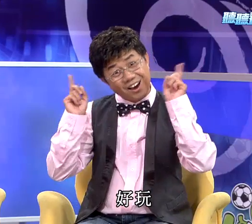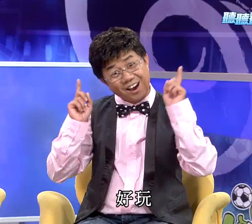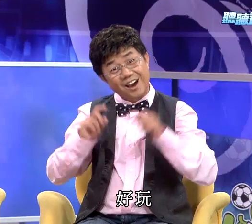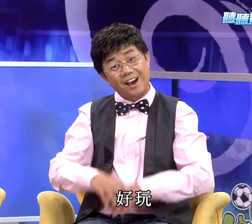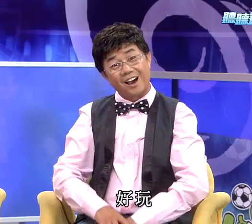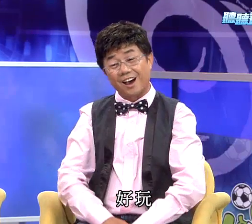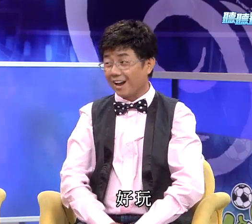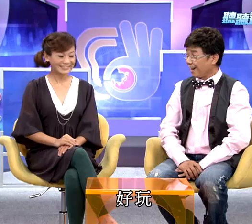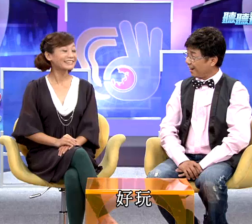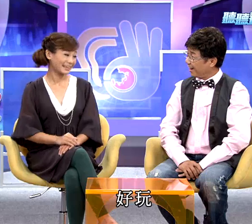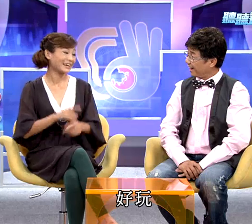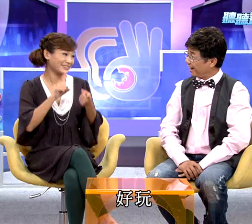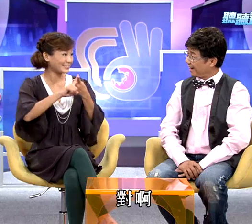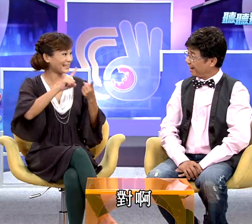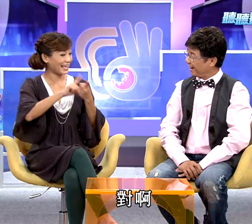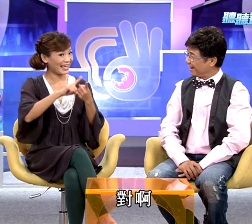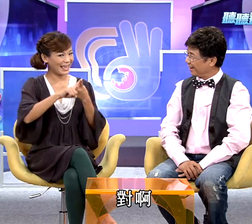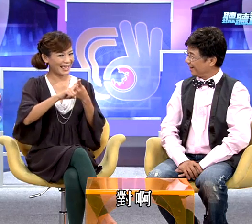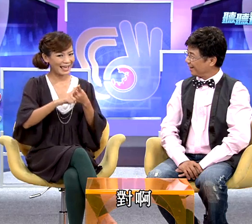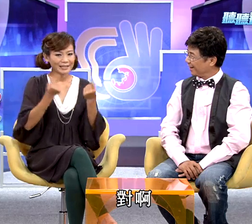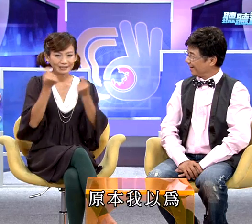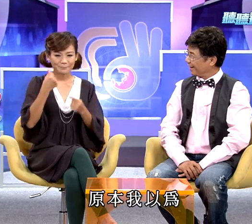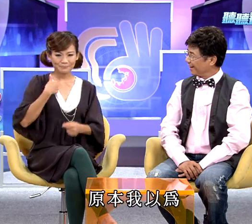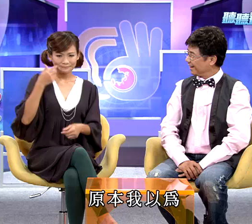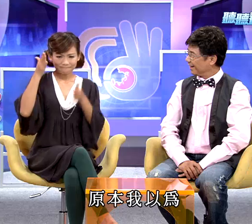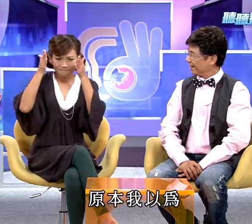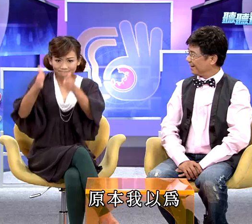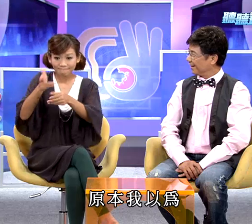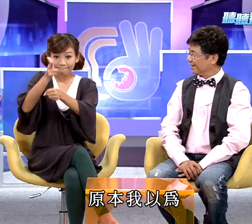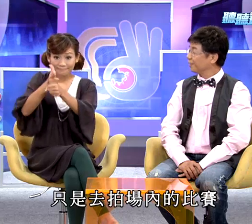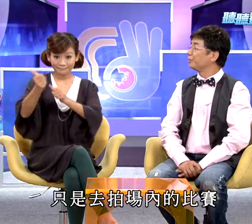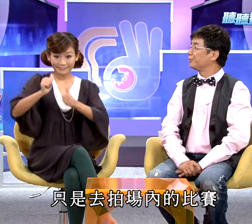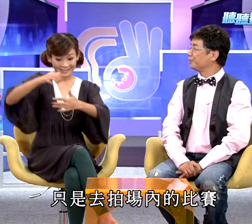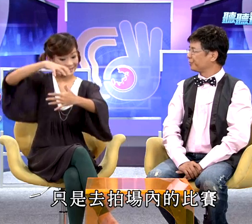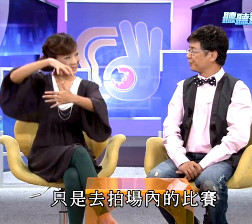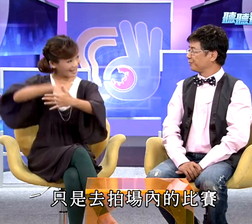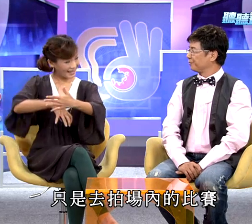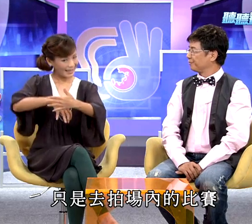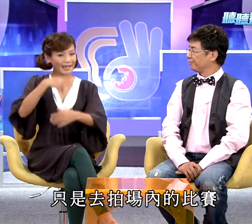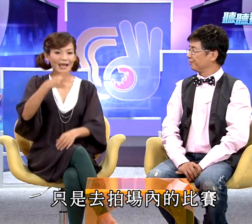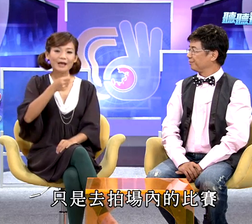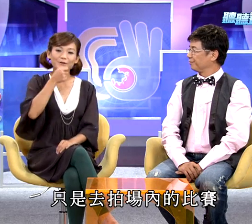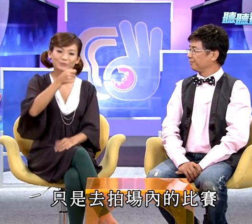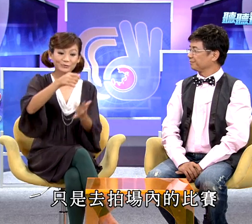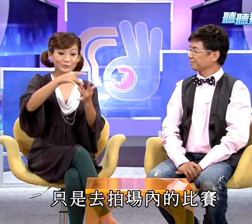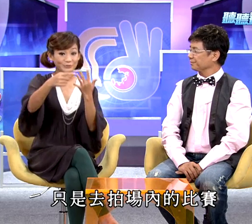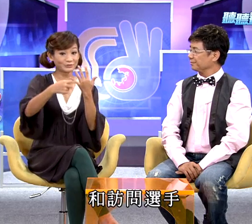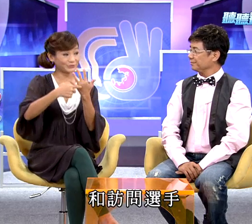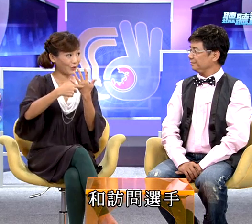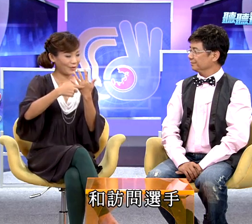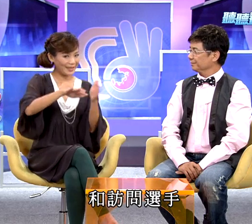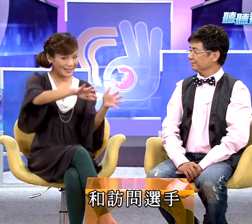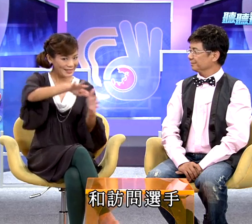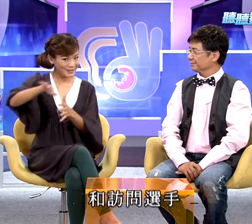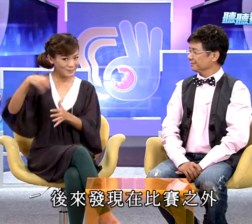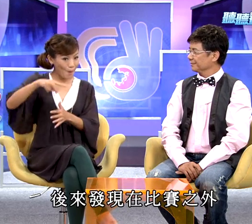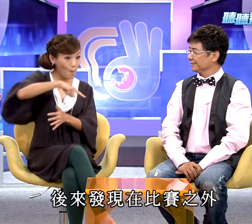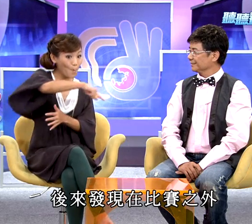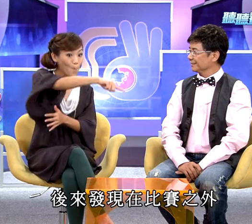玩？ 对呀，原本啊，我以为只是去拍场内的比赛和访问选手，后来发现